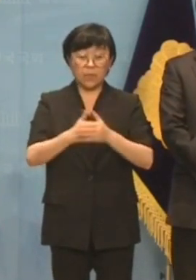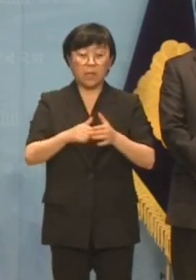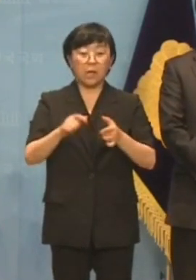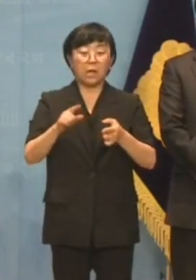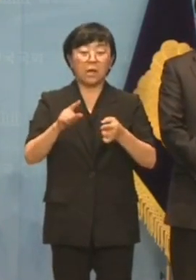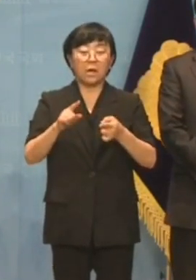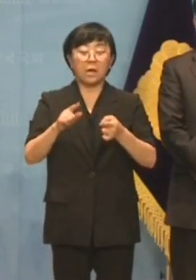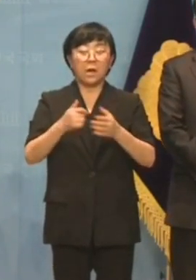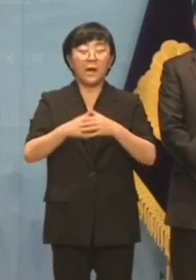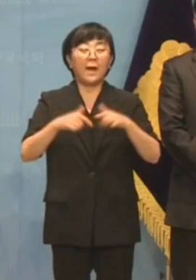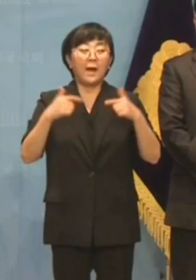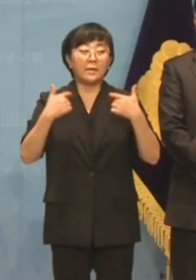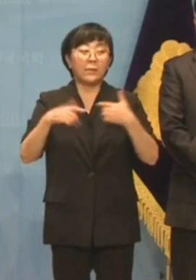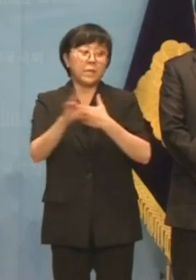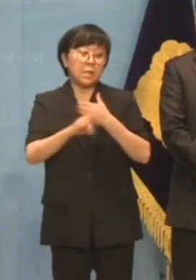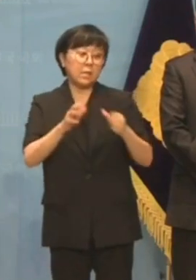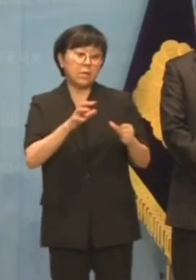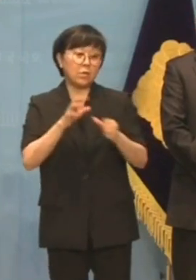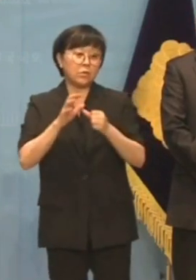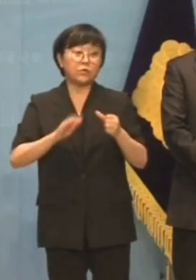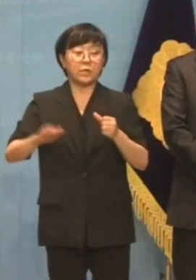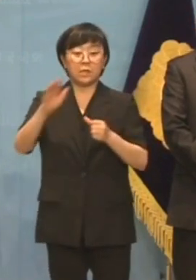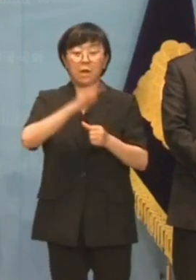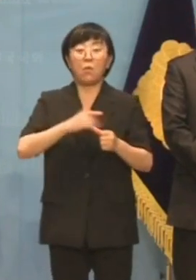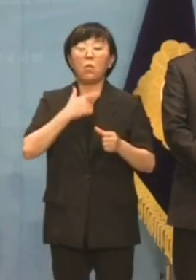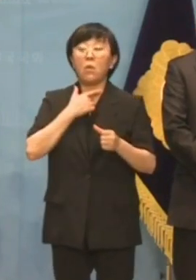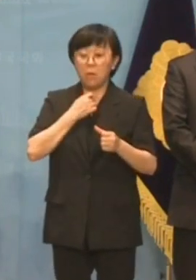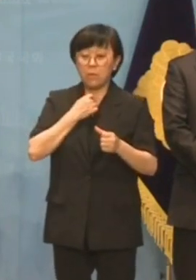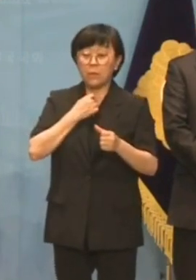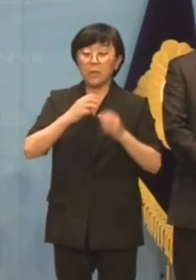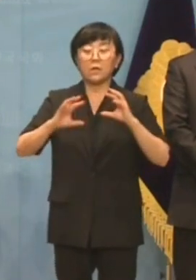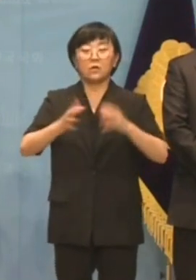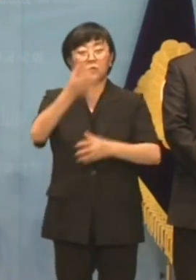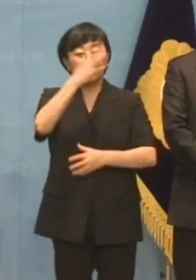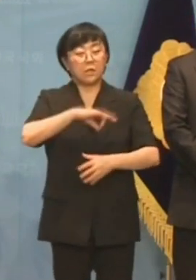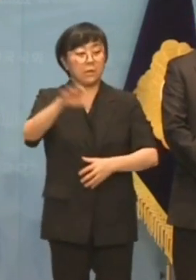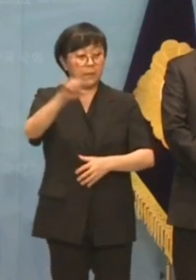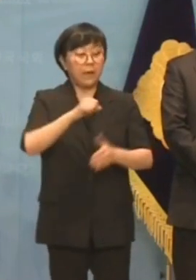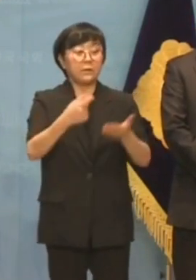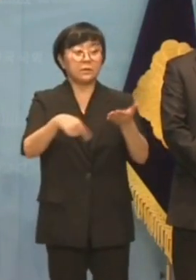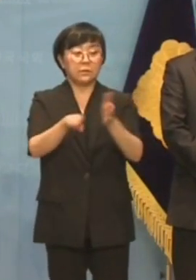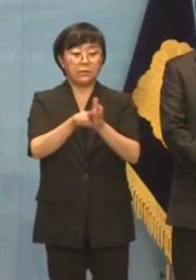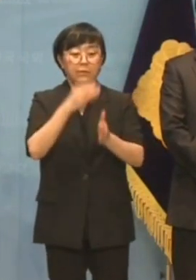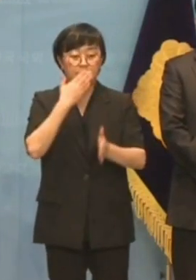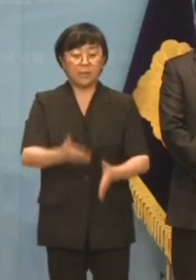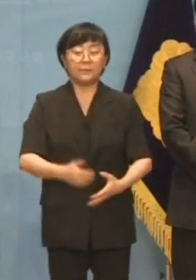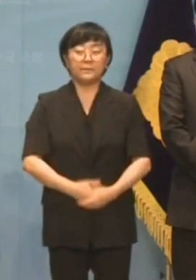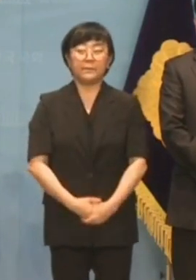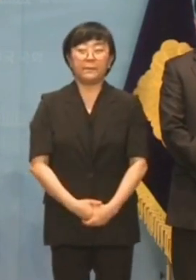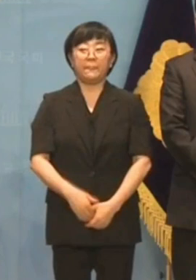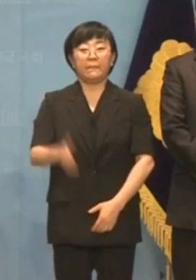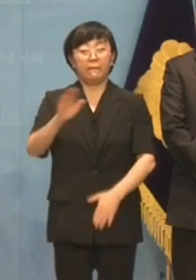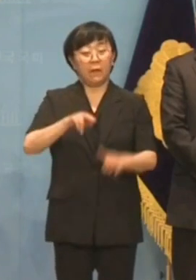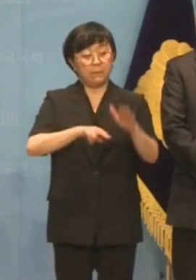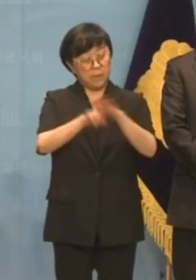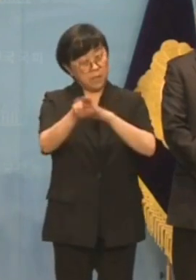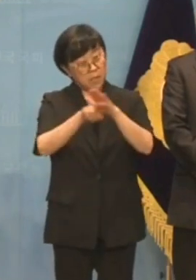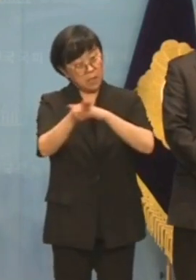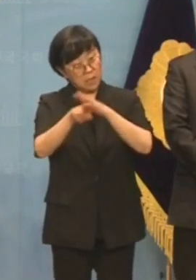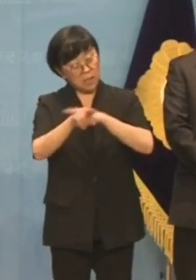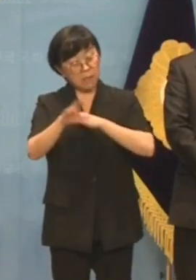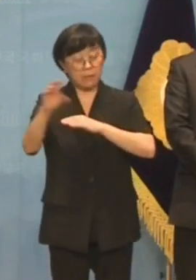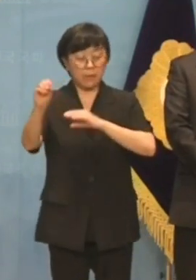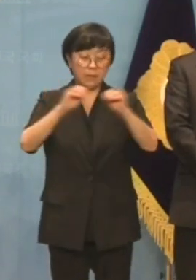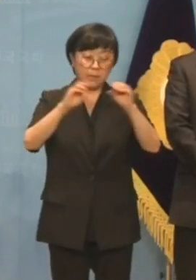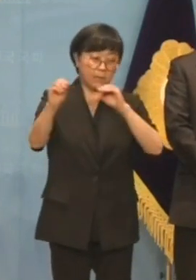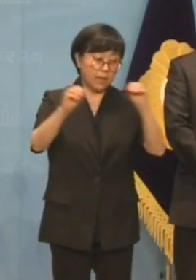레버리지를 이용해서, 핑계를 이용해서 우리가 원하는 국익을 얻어올 수가 있습니다. 그런데 이걸 회피하고